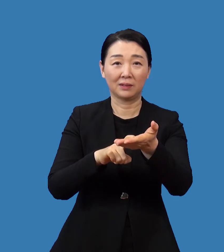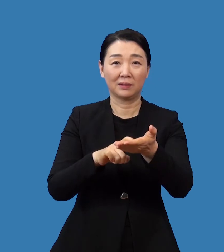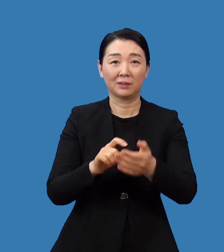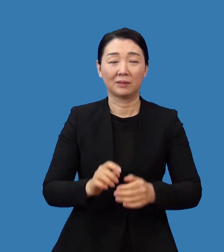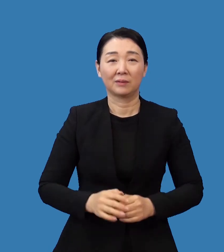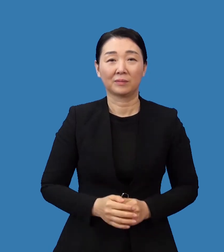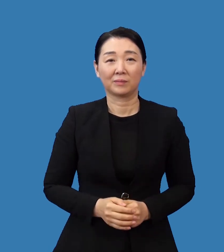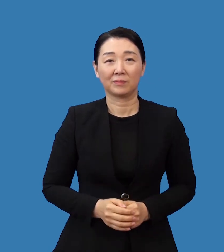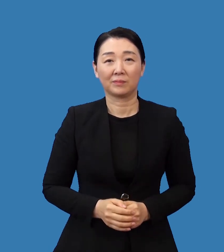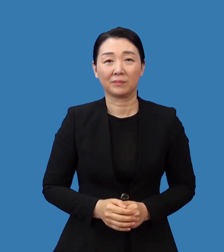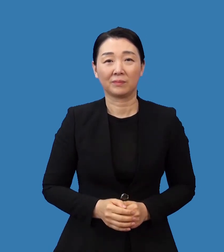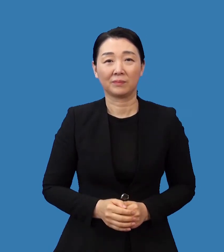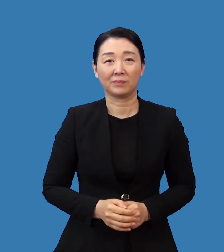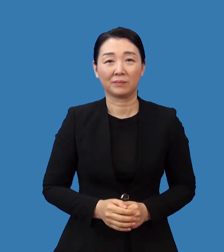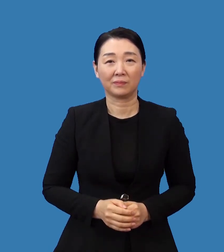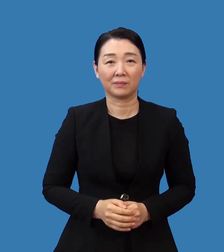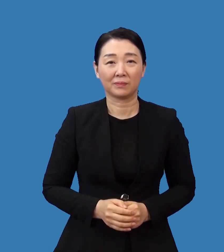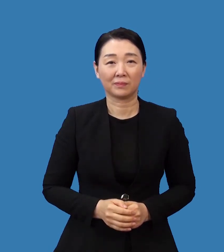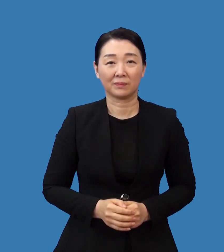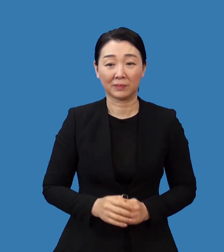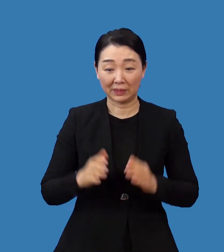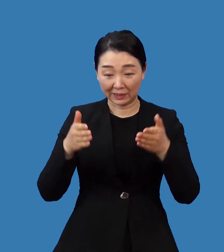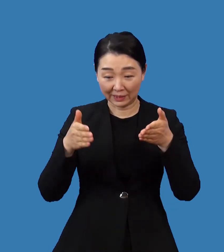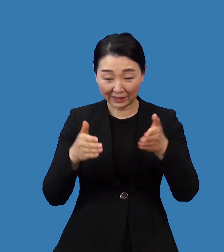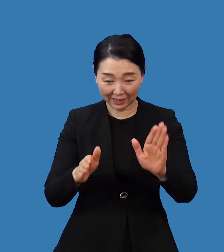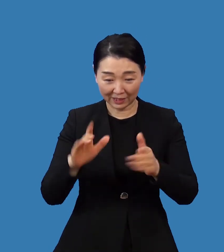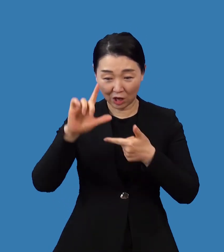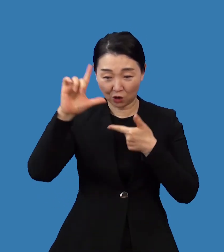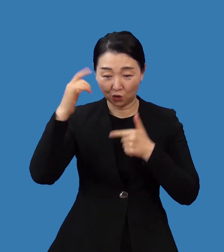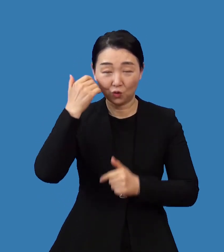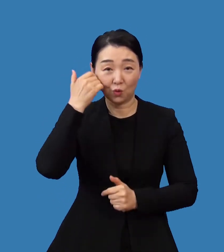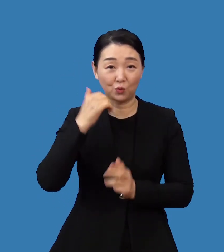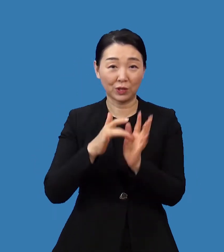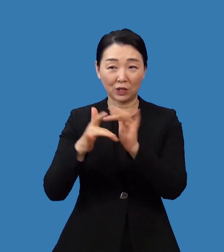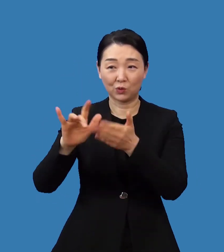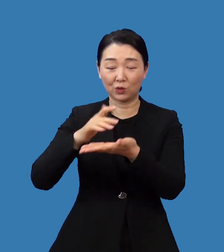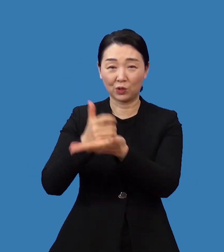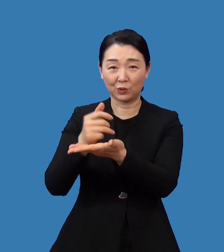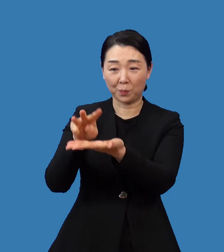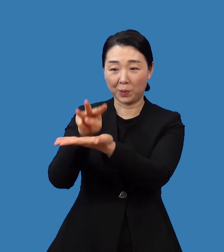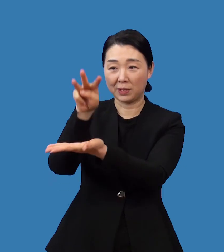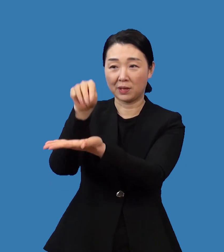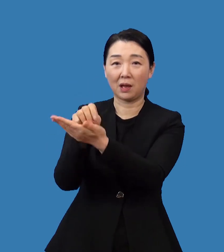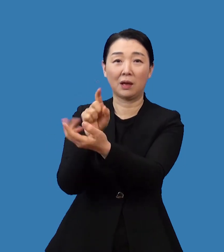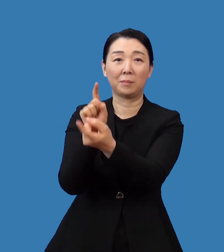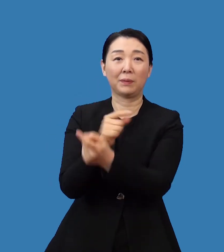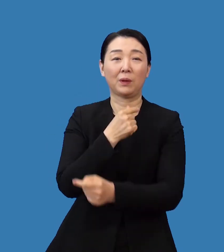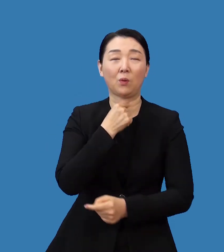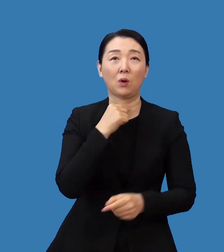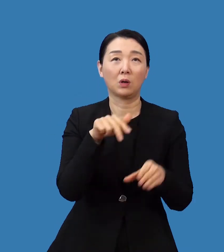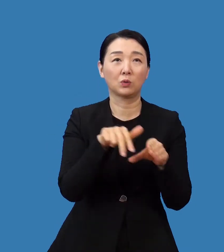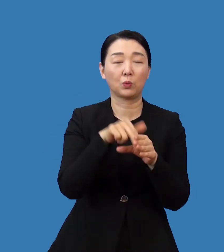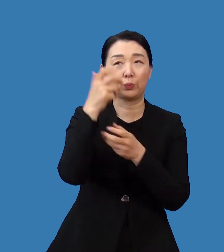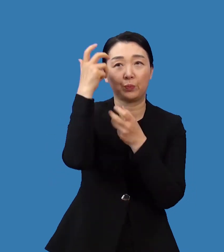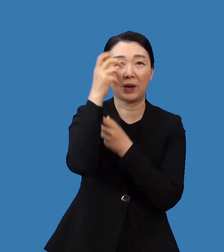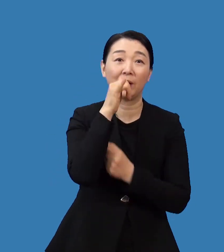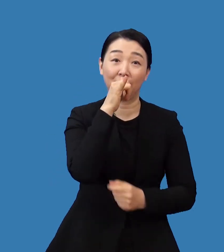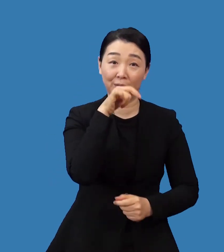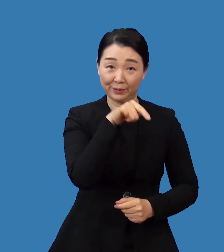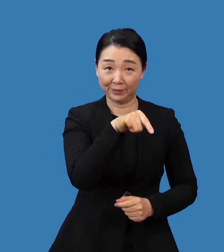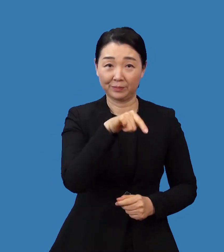그 탄생의 주인공이신 메시아를 만나고자 하는 종교적 열망을